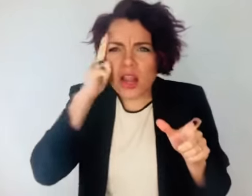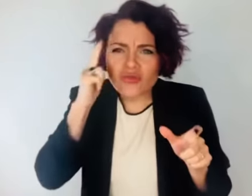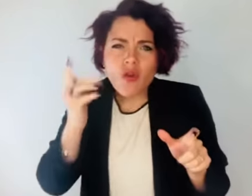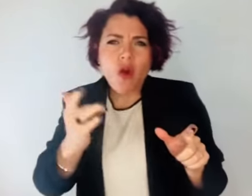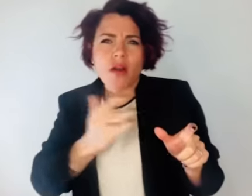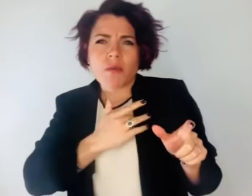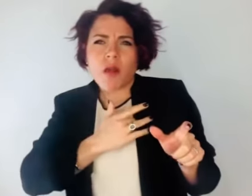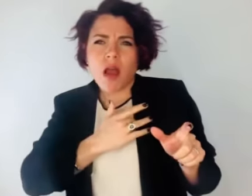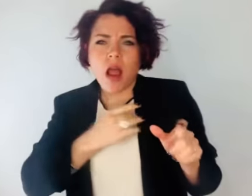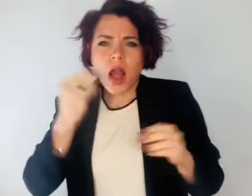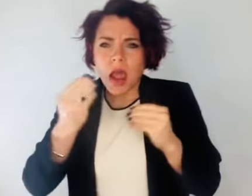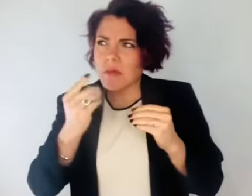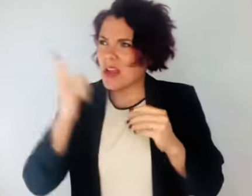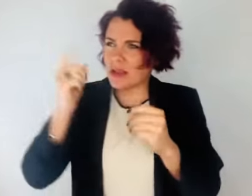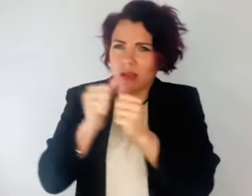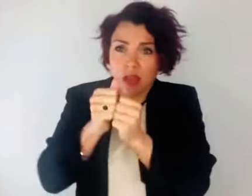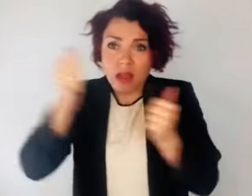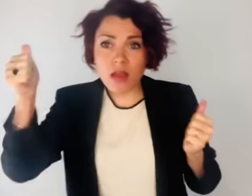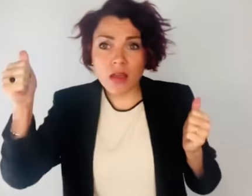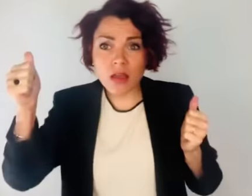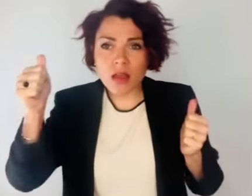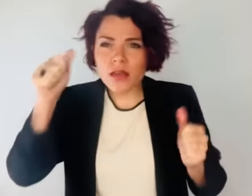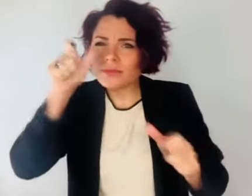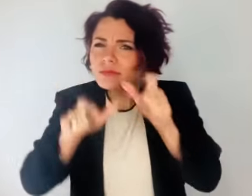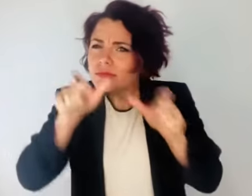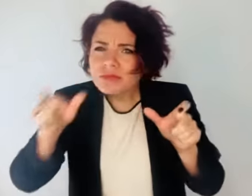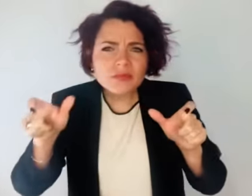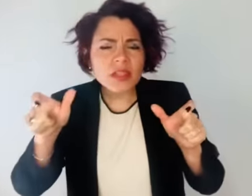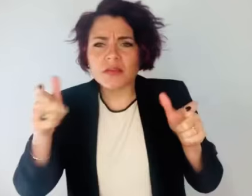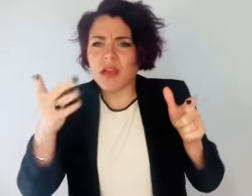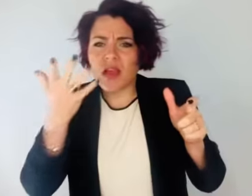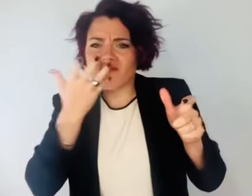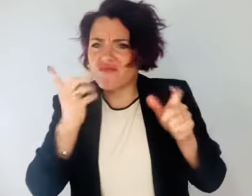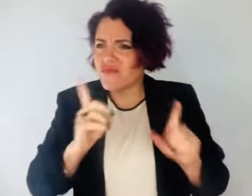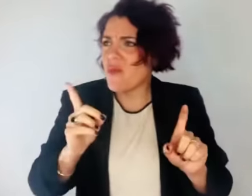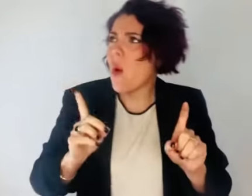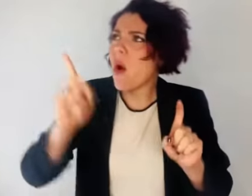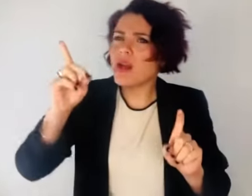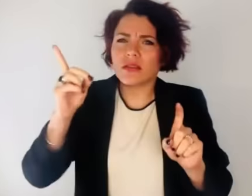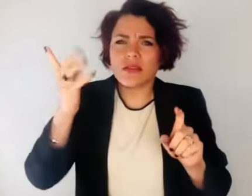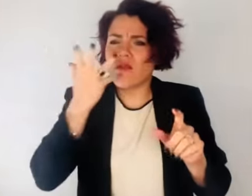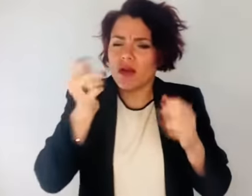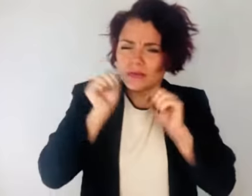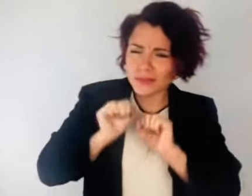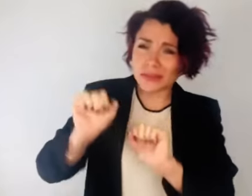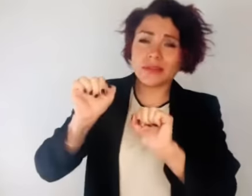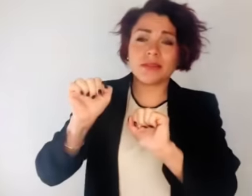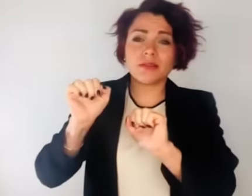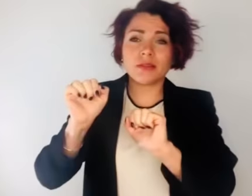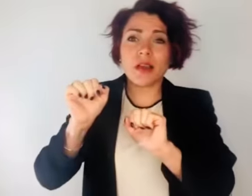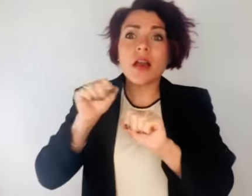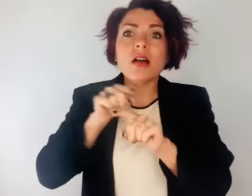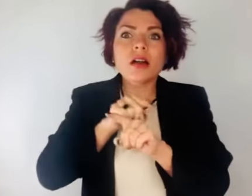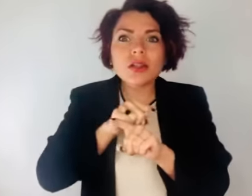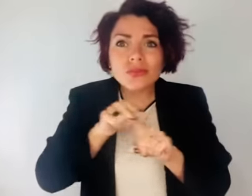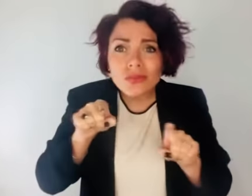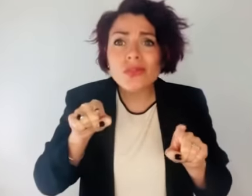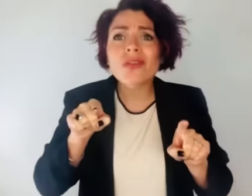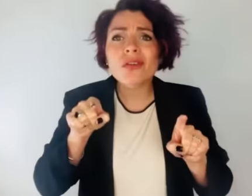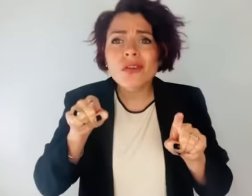morale esclude dall'ambito di dio quelle persone che non possono non vogliono vivere in comunione con dio sono quelli